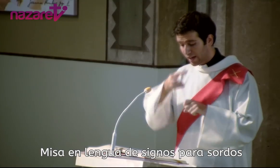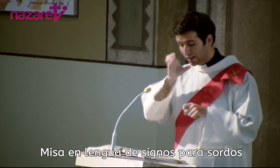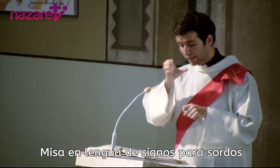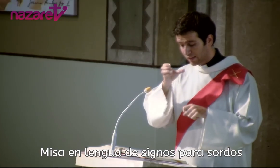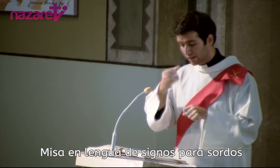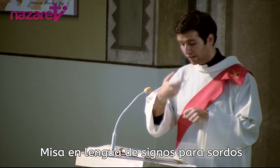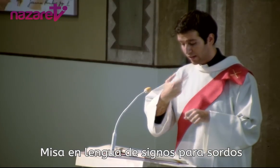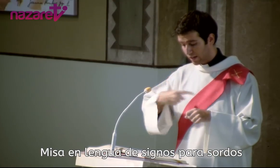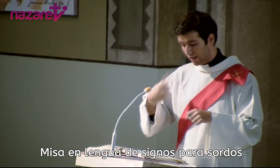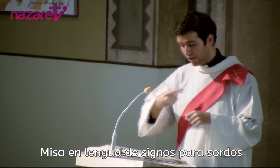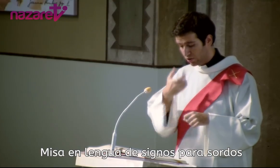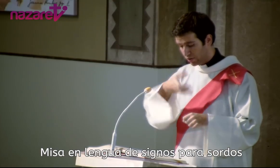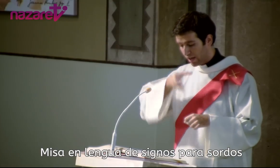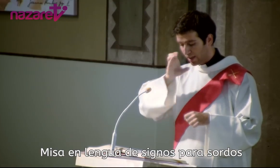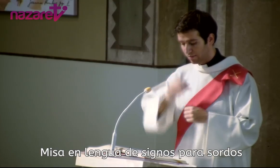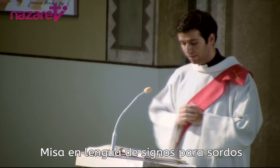cáliz que yo he de beber?